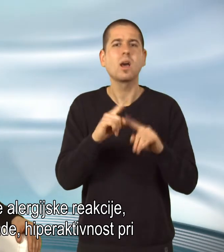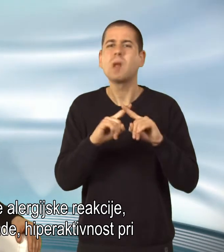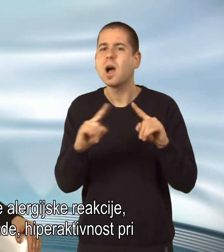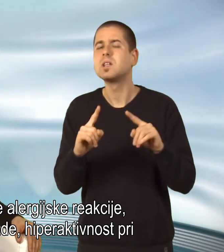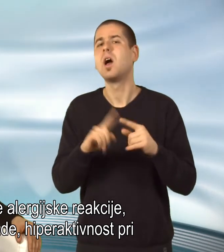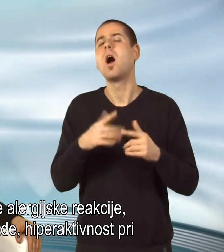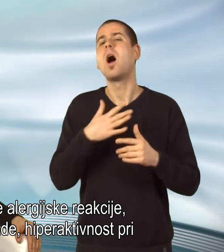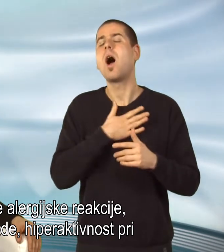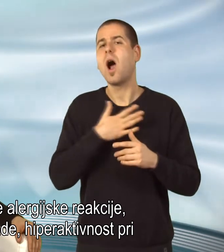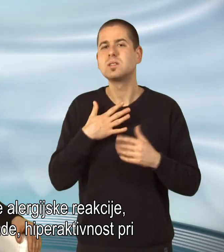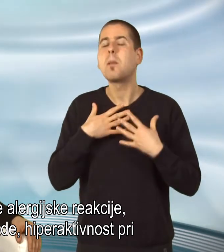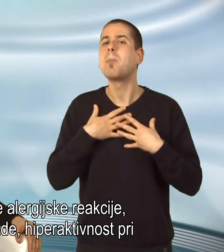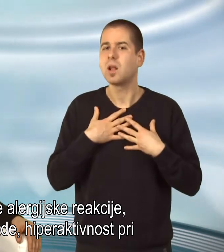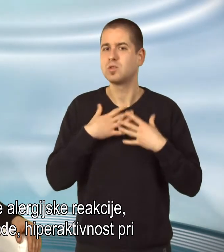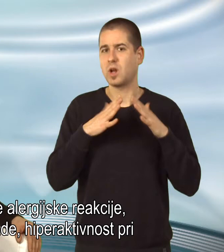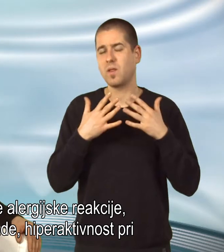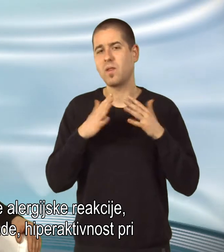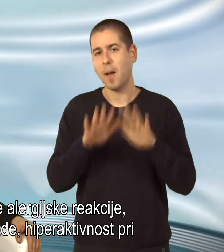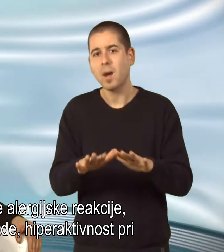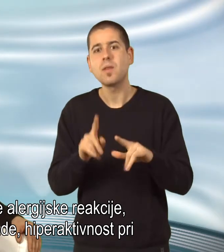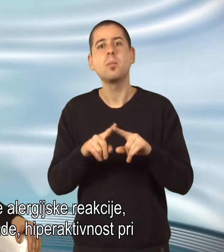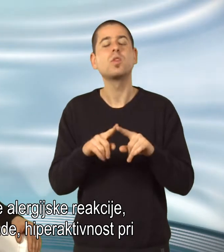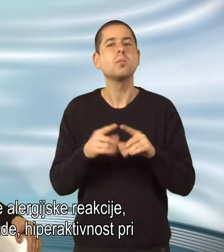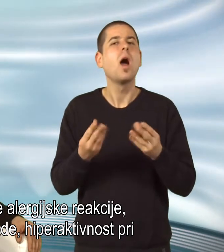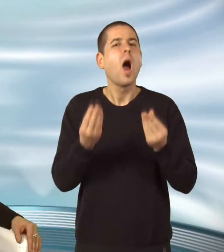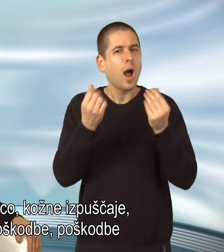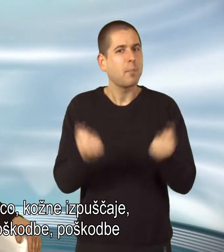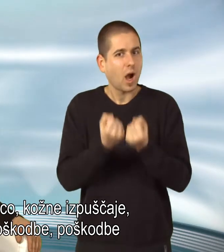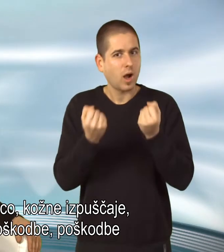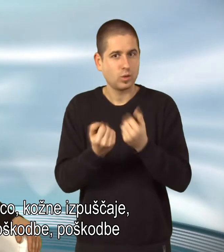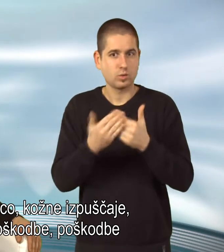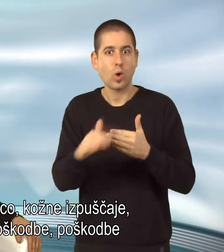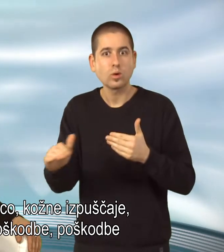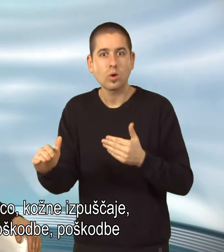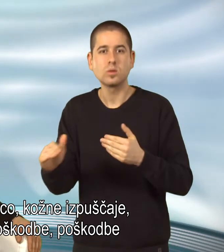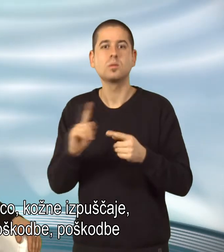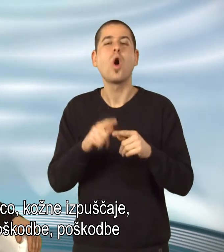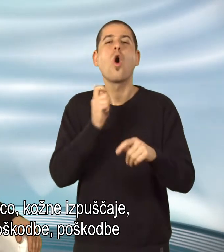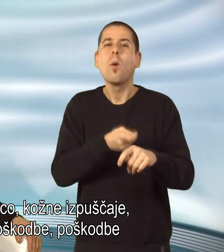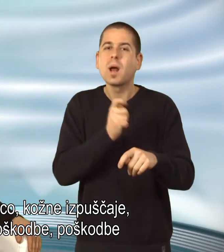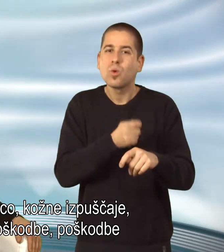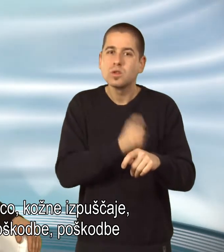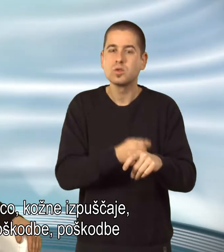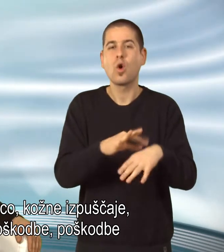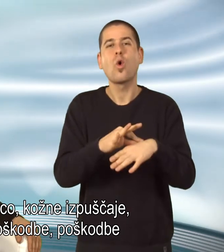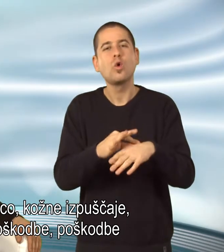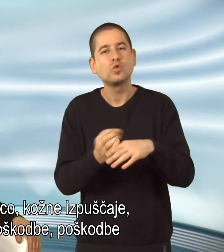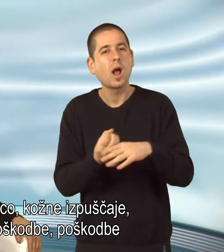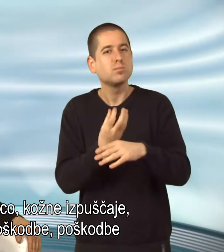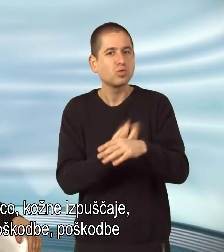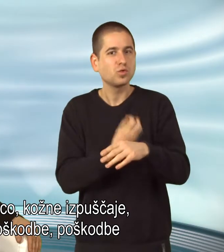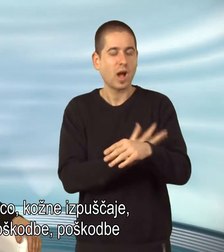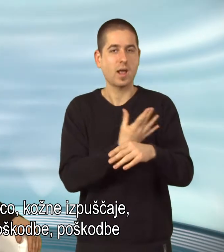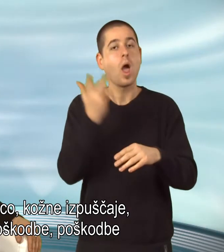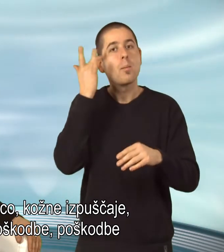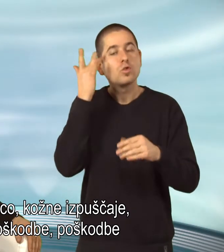reakcije, astmatične napade, hiperaktivnost pri otrocih, koprivnico, kožne